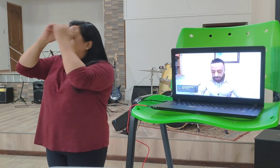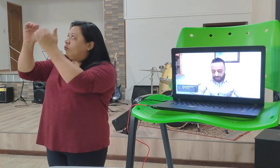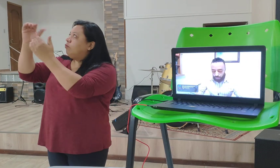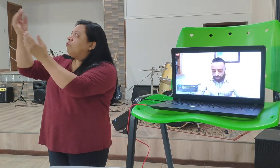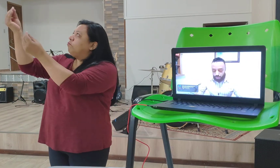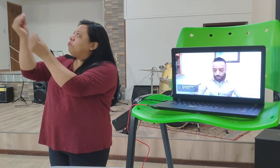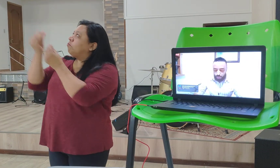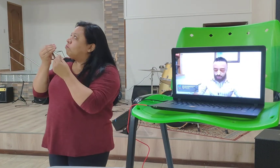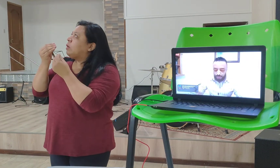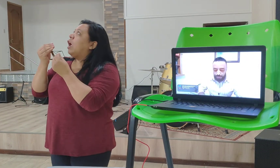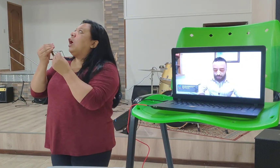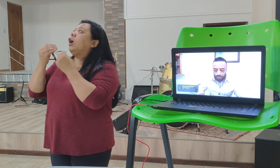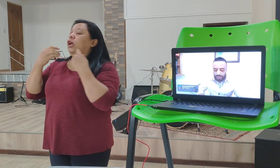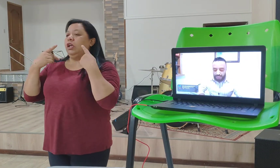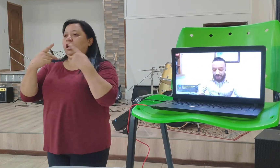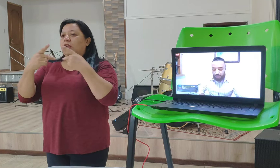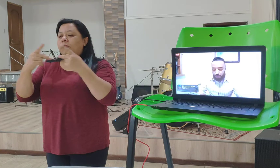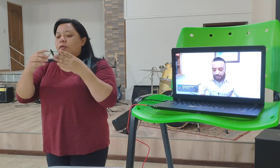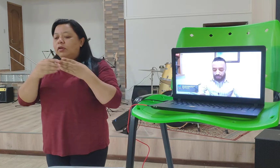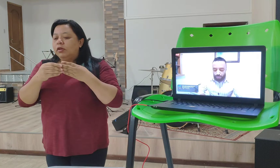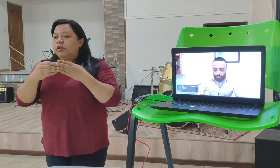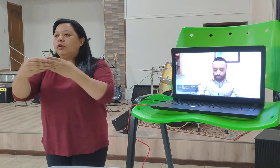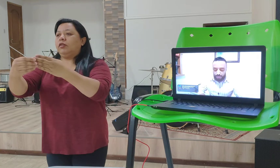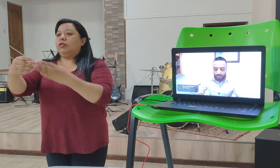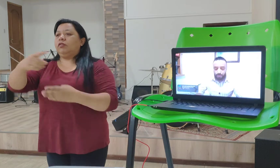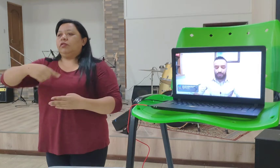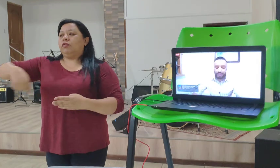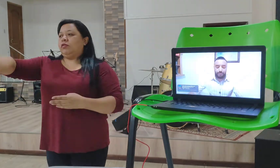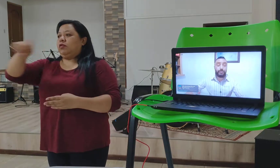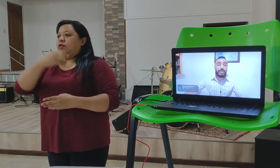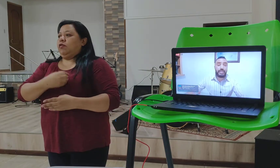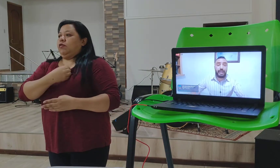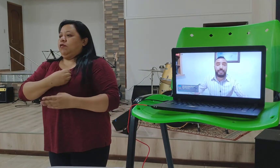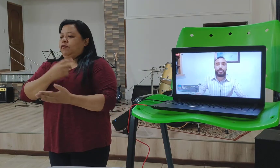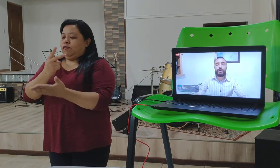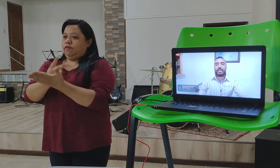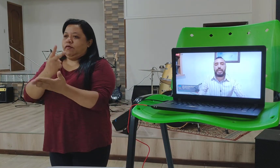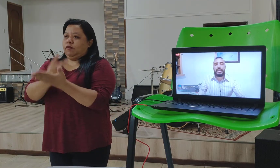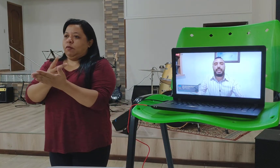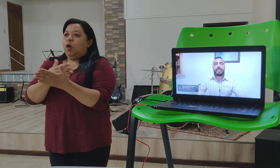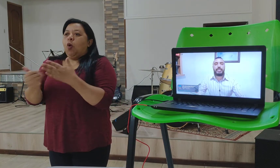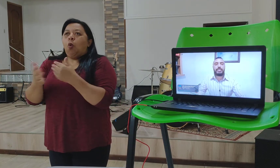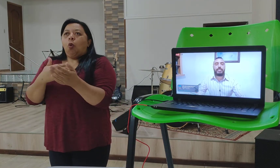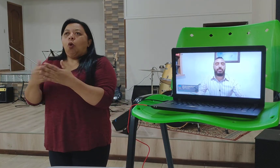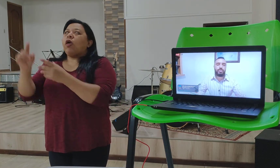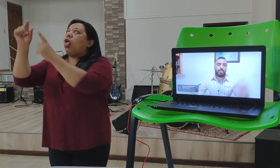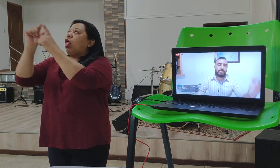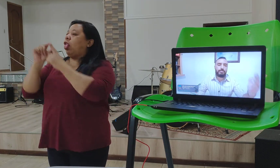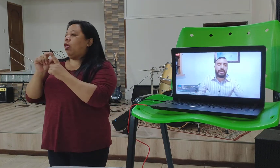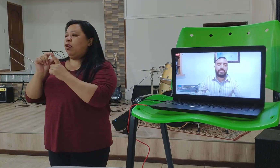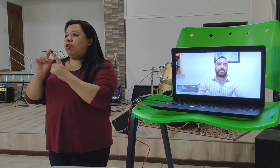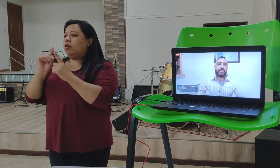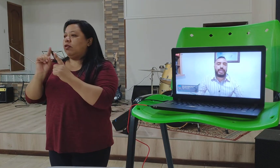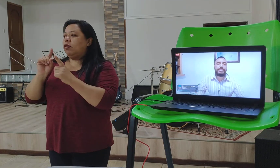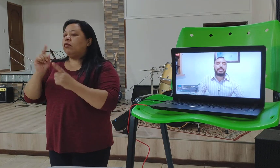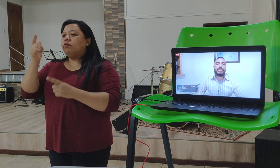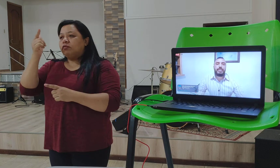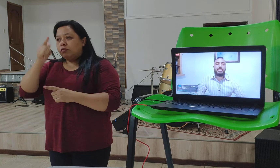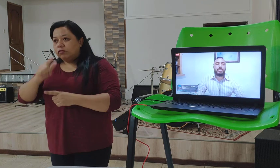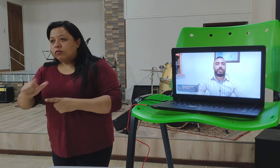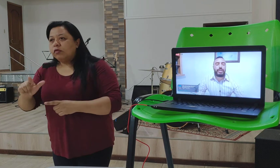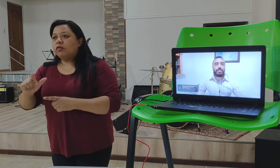deu para nos conduzir, para nos guiar durante toda a nossa vida, ok? Então eu sou, mais uma